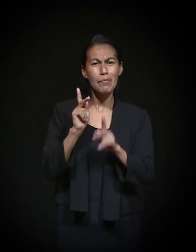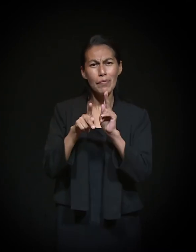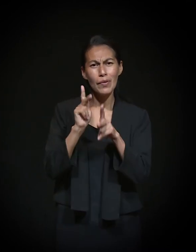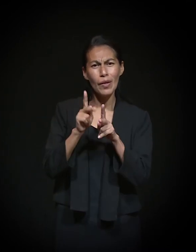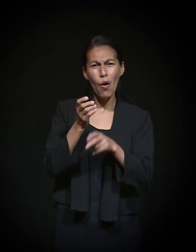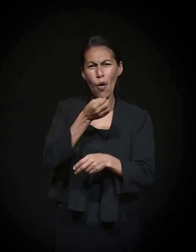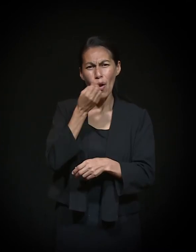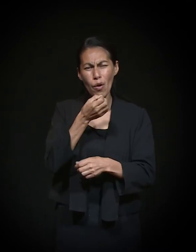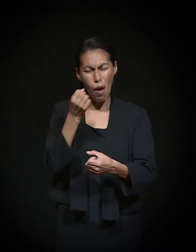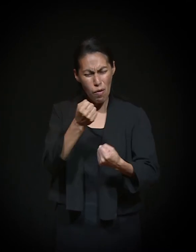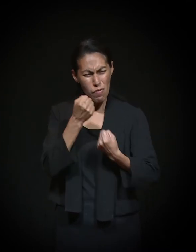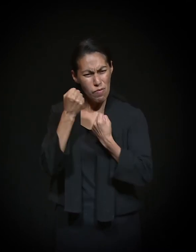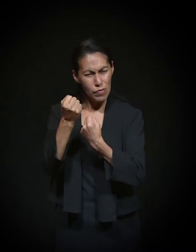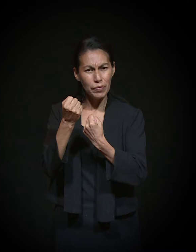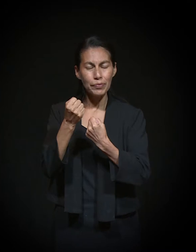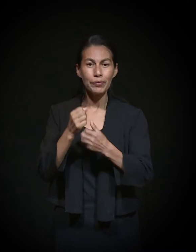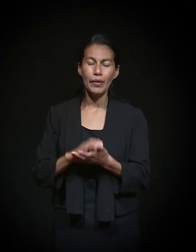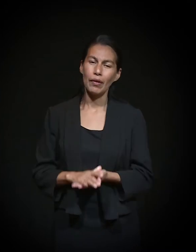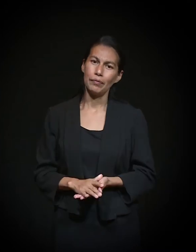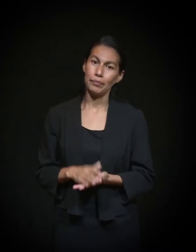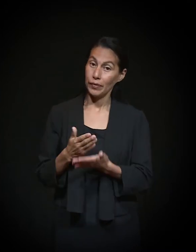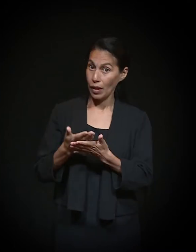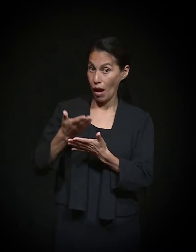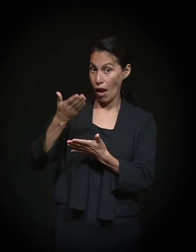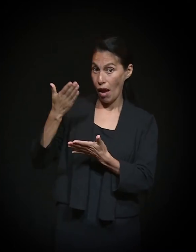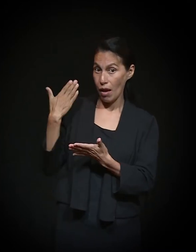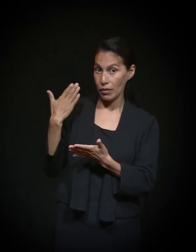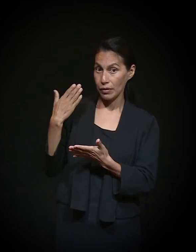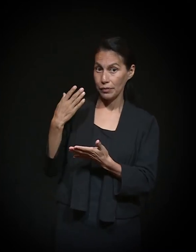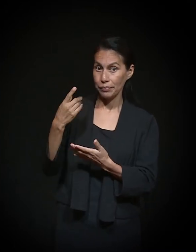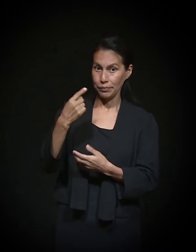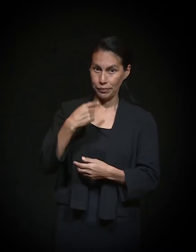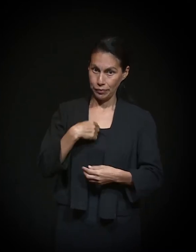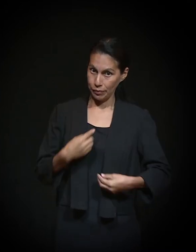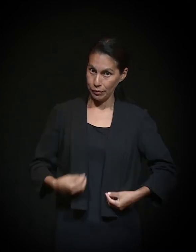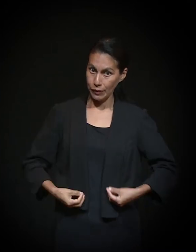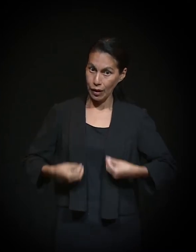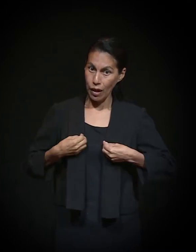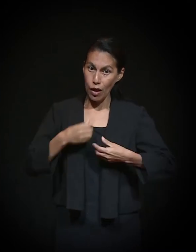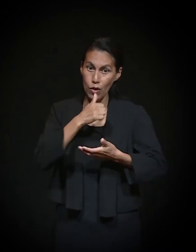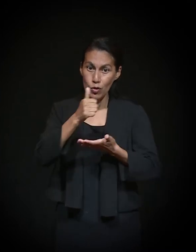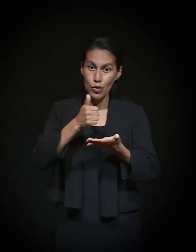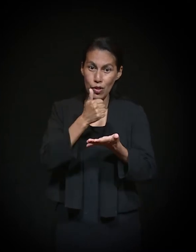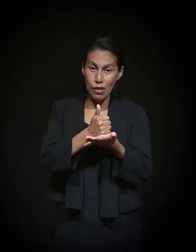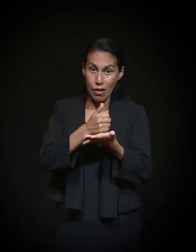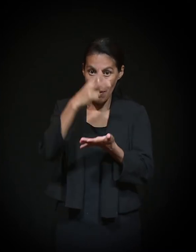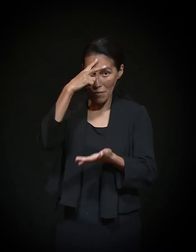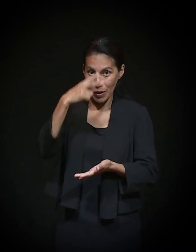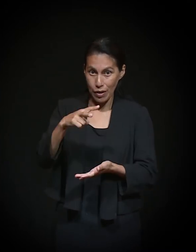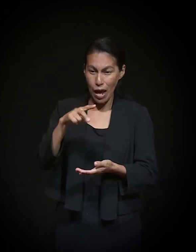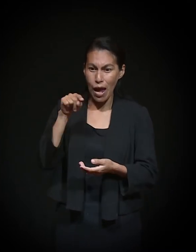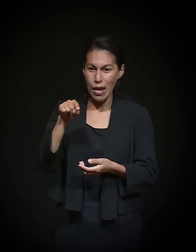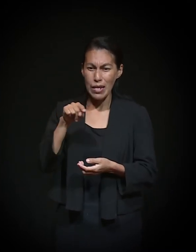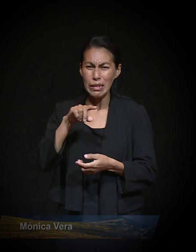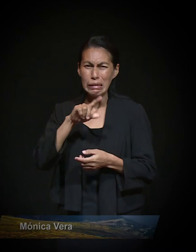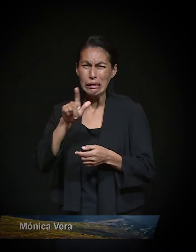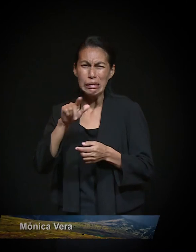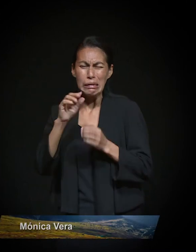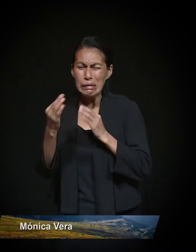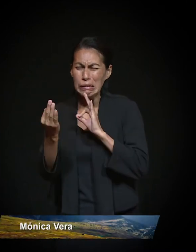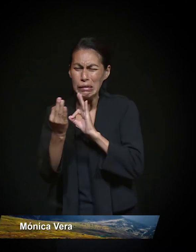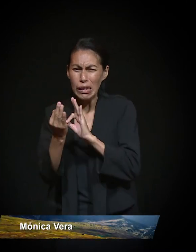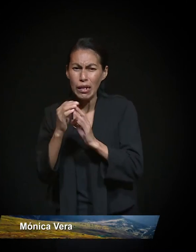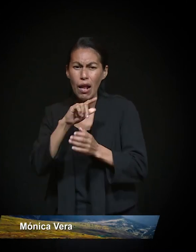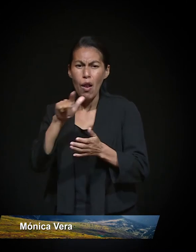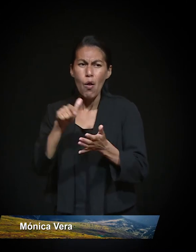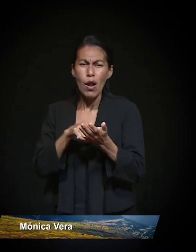oración. Hace unos años vivía en la Ciudad de México y en el bosque de Chapultepec, en el